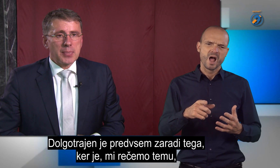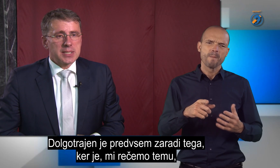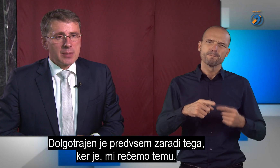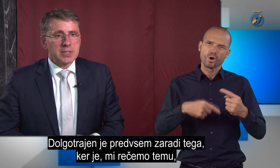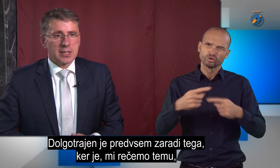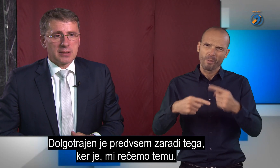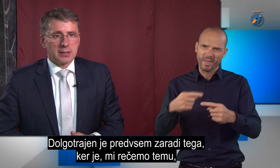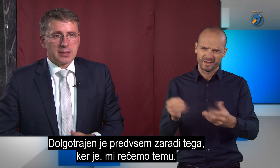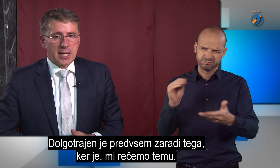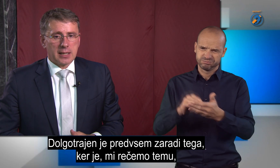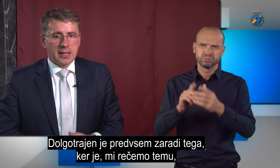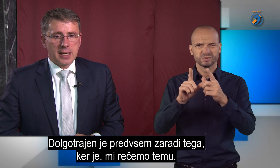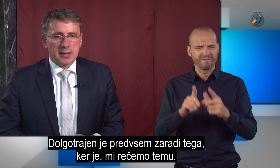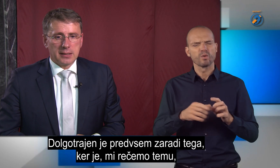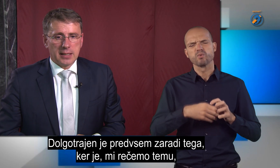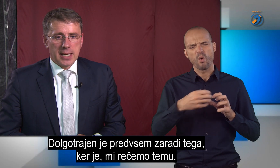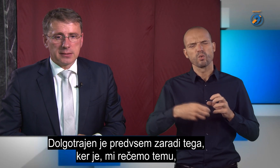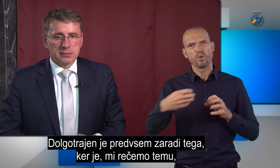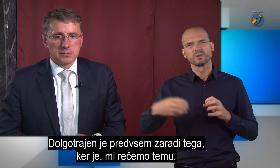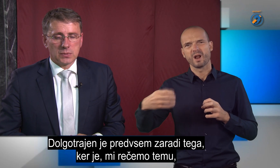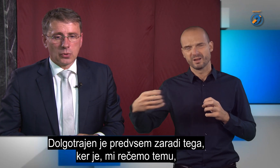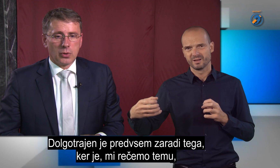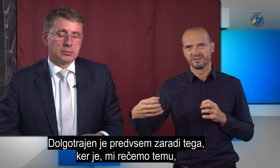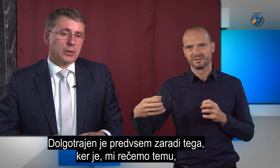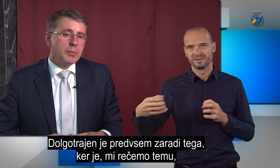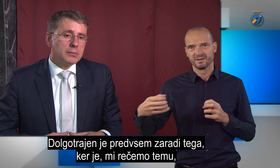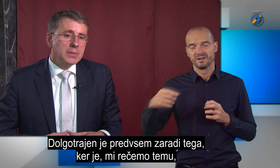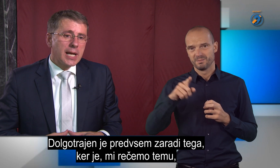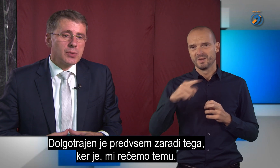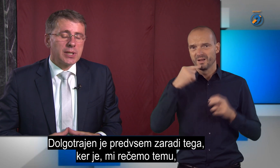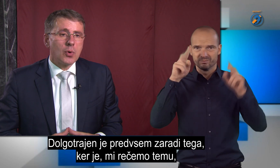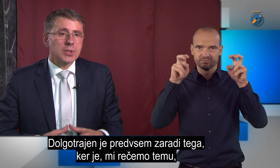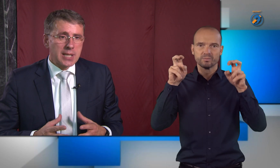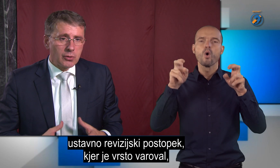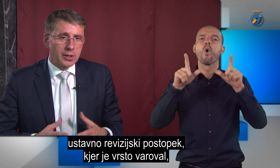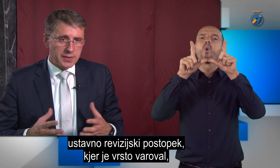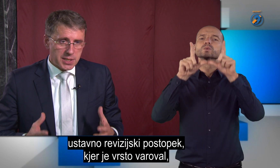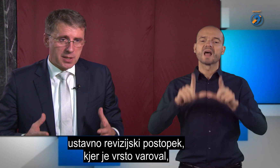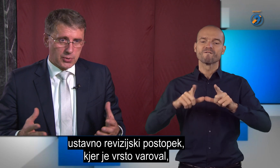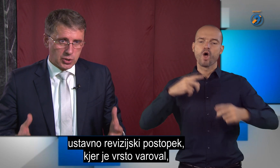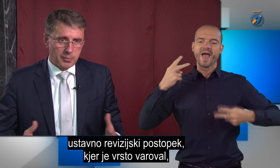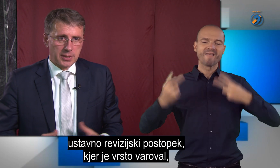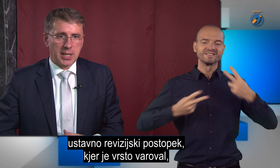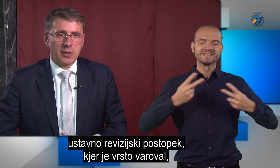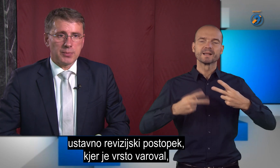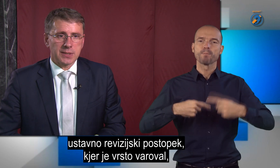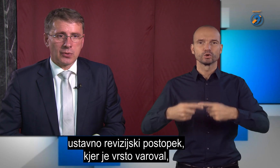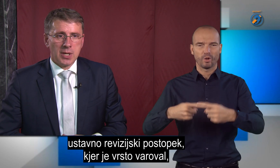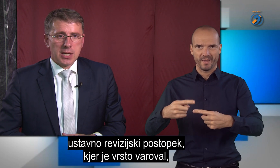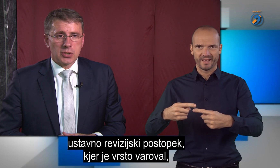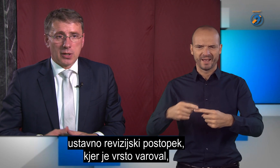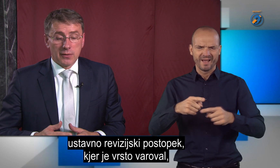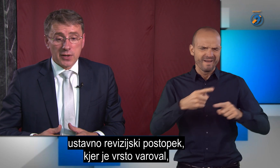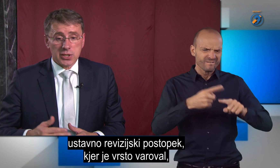Dolgotrajen je predvsem zaradi tega, ker je to, tako mi rečemo temu, ustavno-revizijski postopek, kjer v